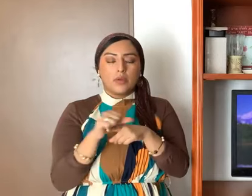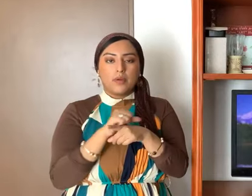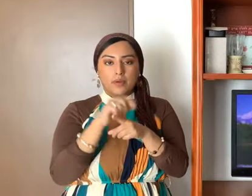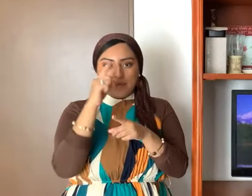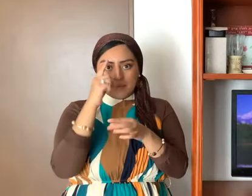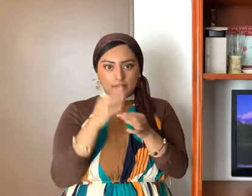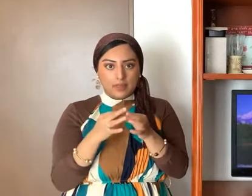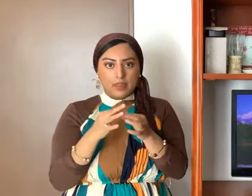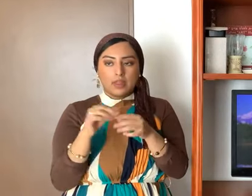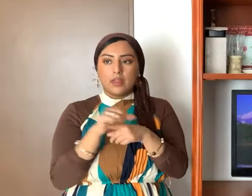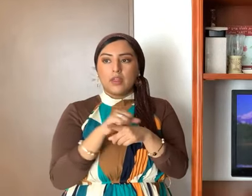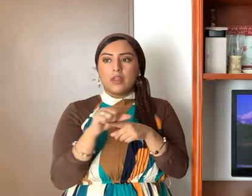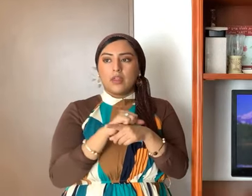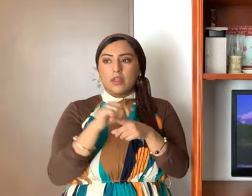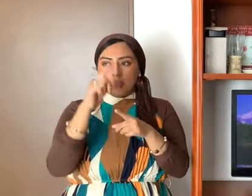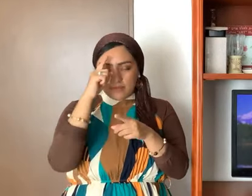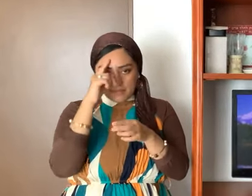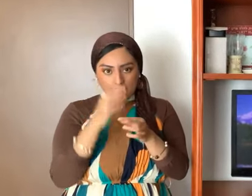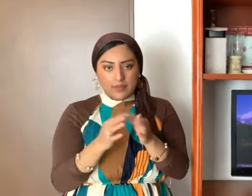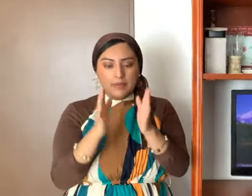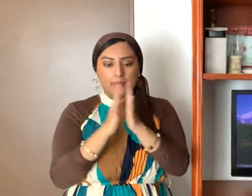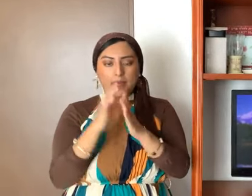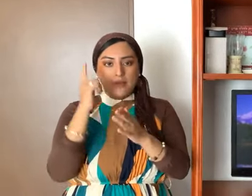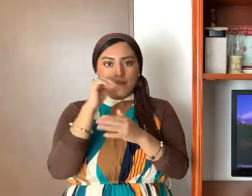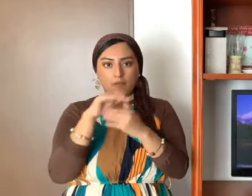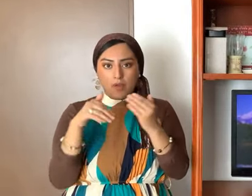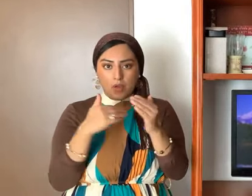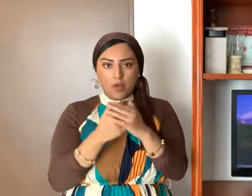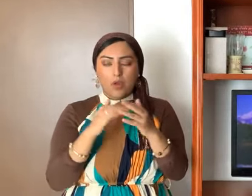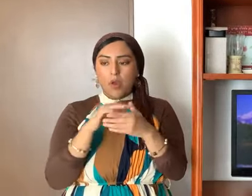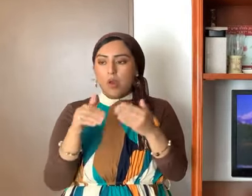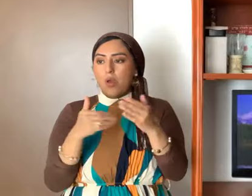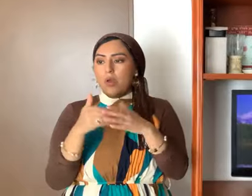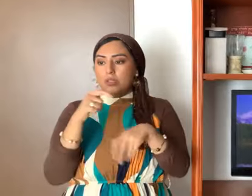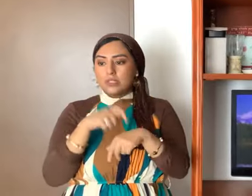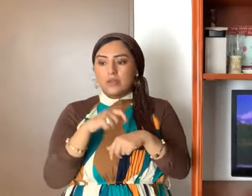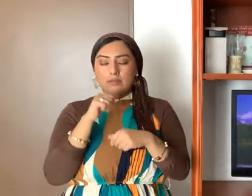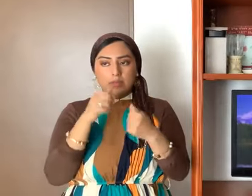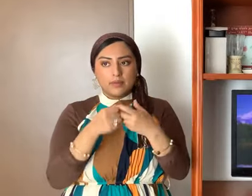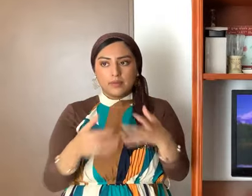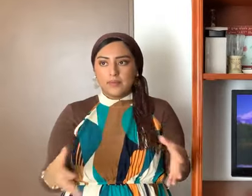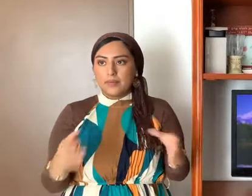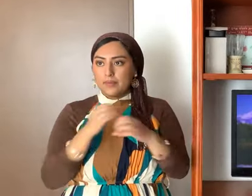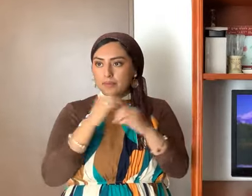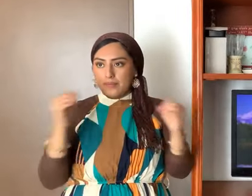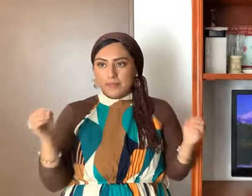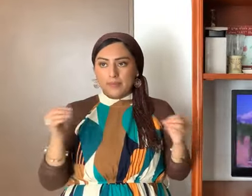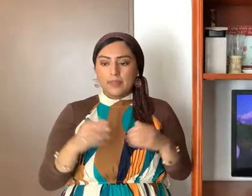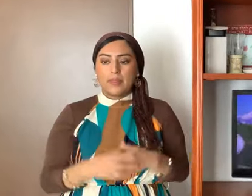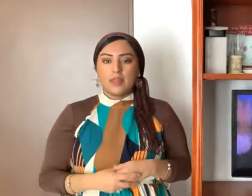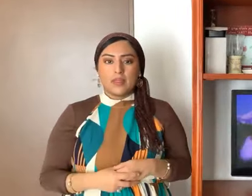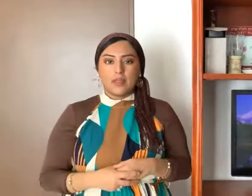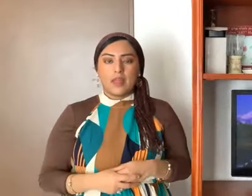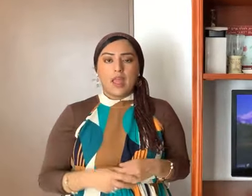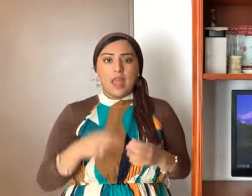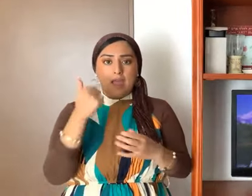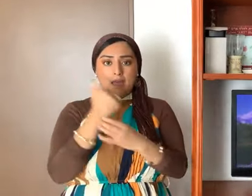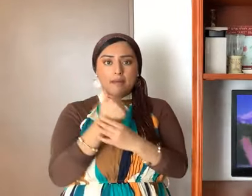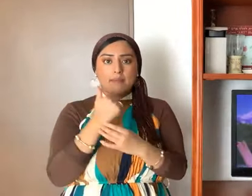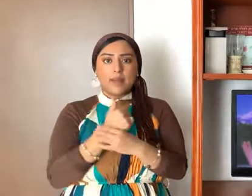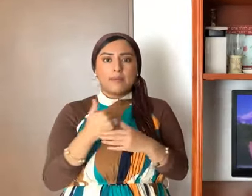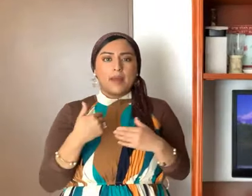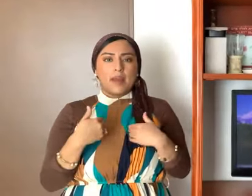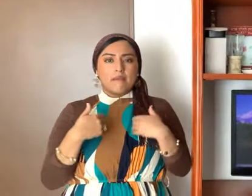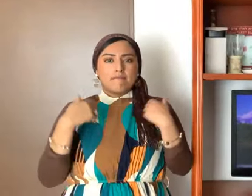fe. Ejercitemos la fe orando por todo, a cada momento y sin desmayar. Abraham pasó